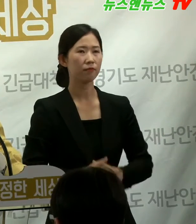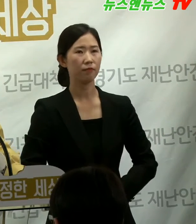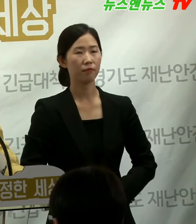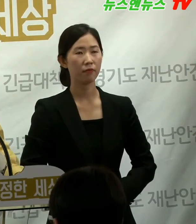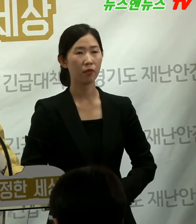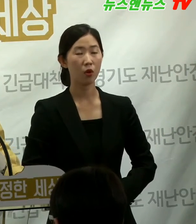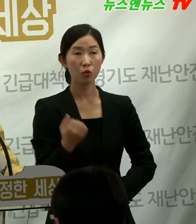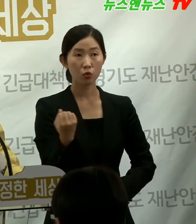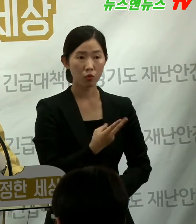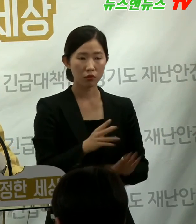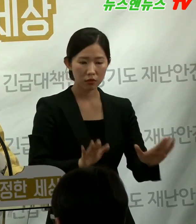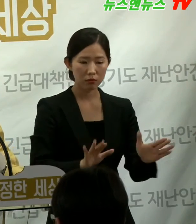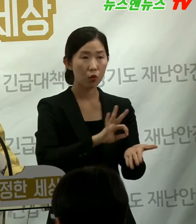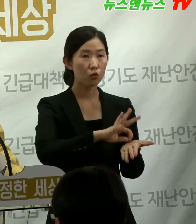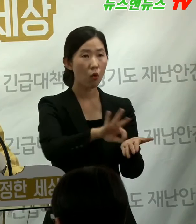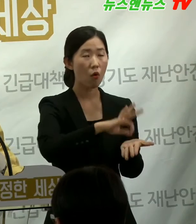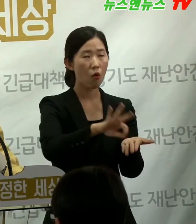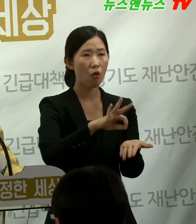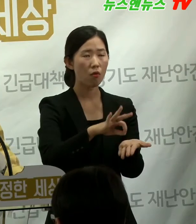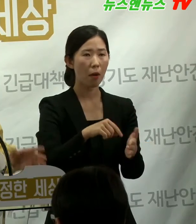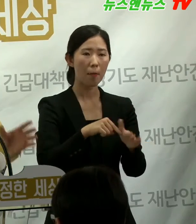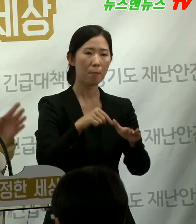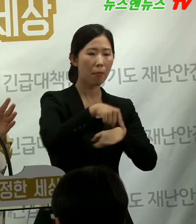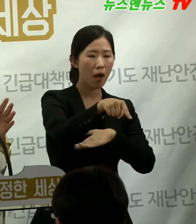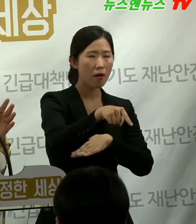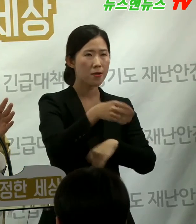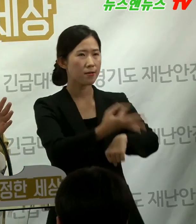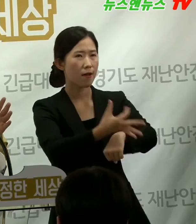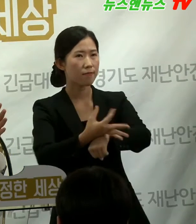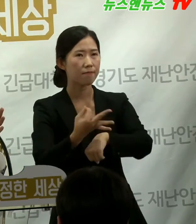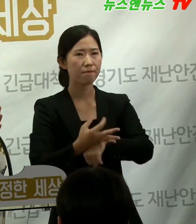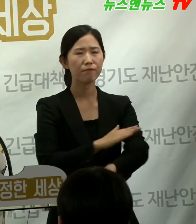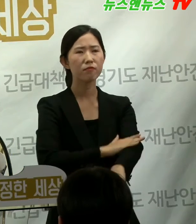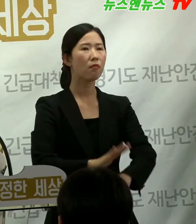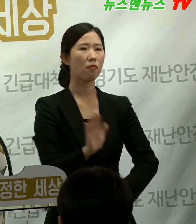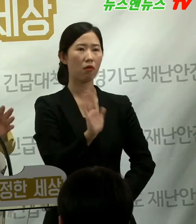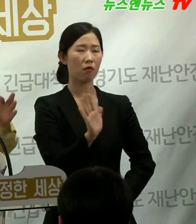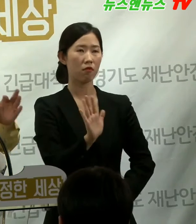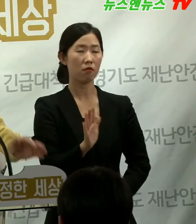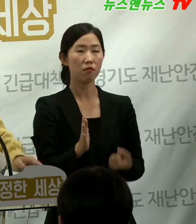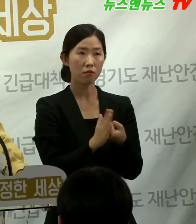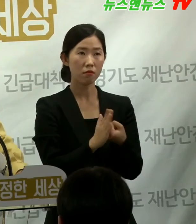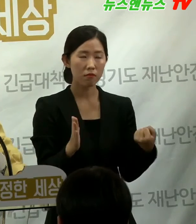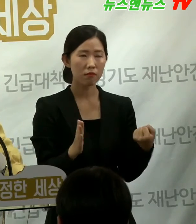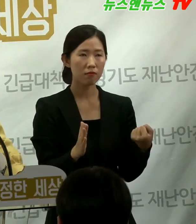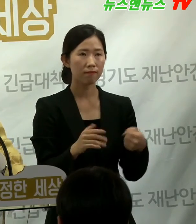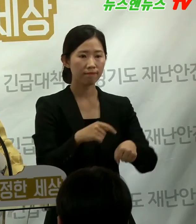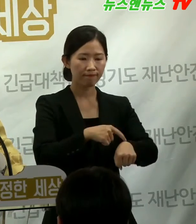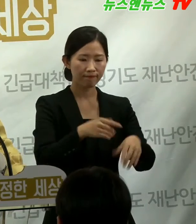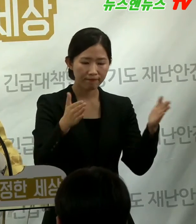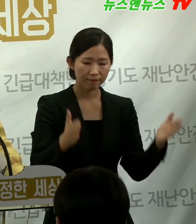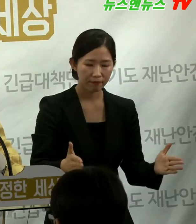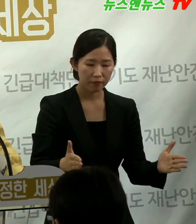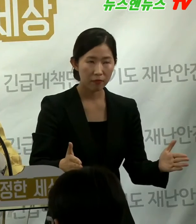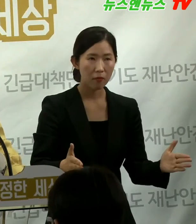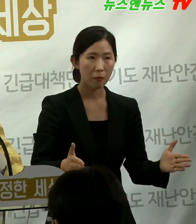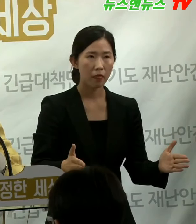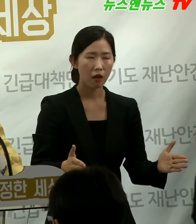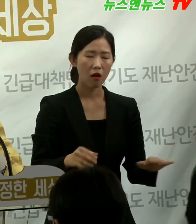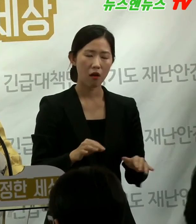한편으로는 소비가 지나치게 위축된 상황에서 일정 기간 내에 일정의 소비를 강제하는